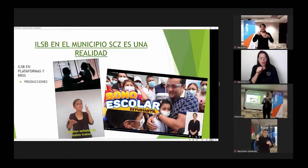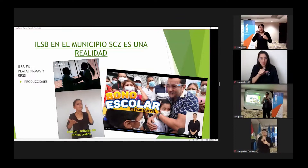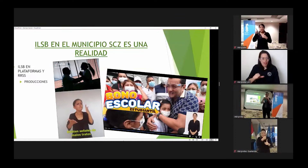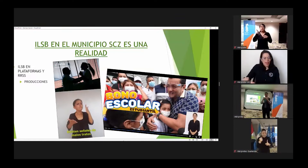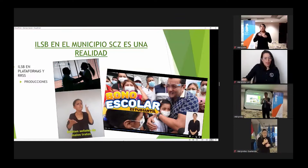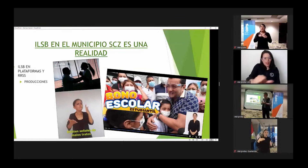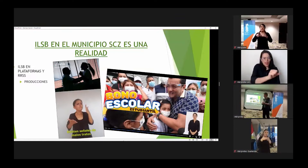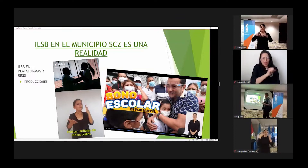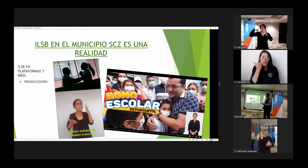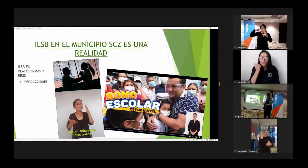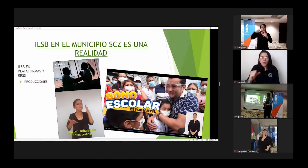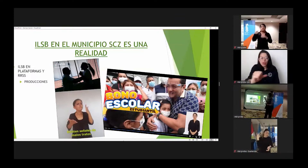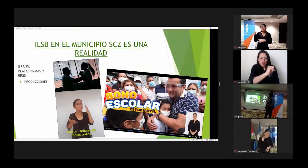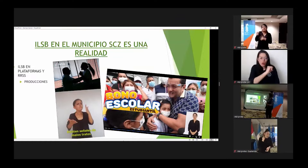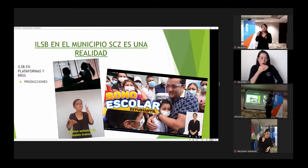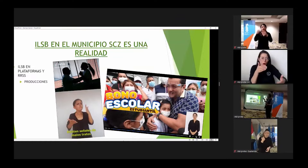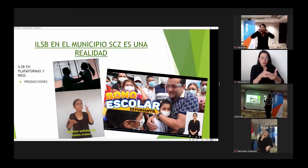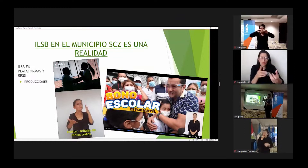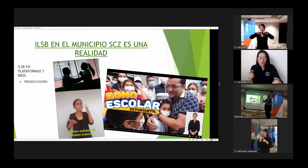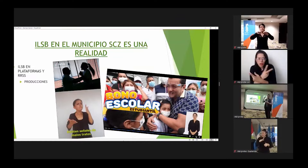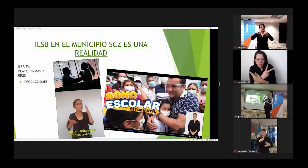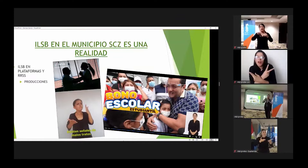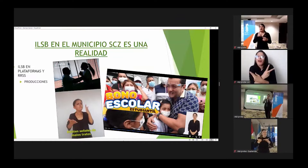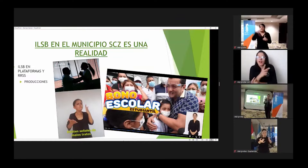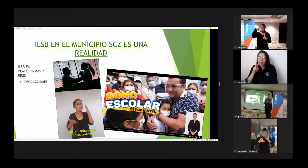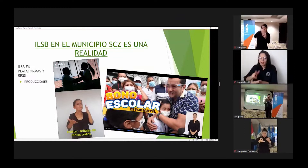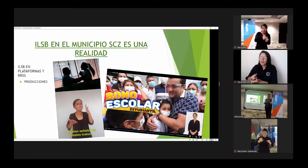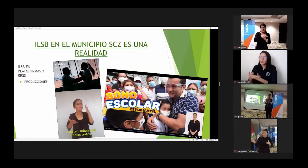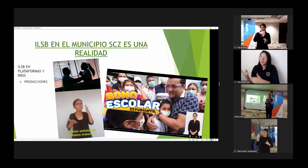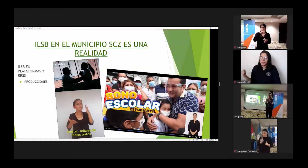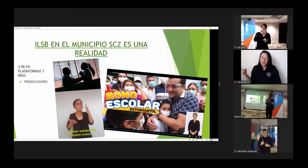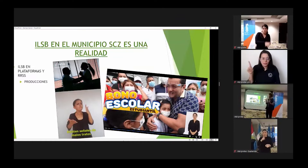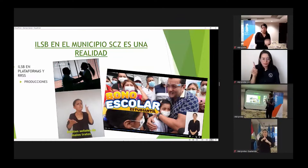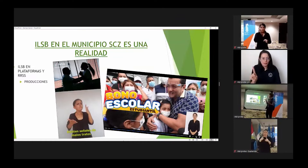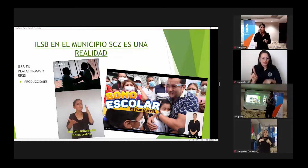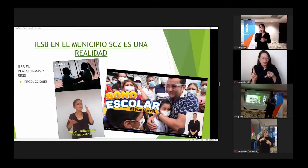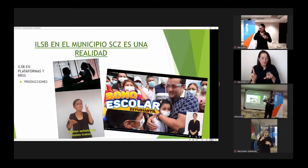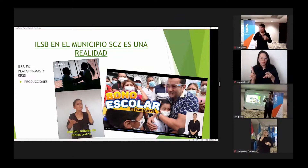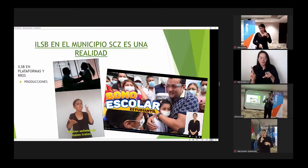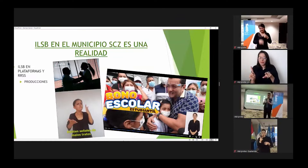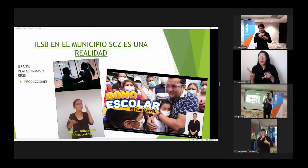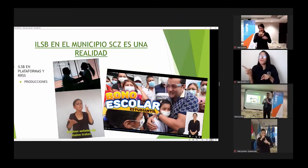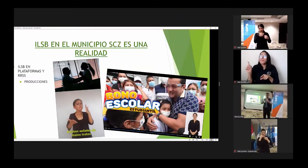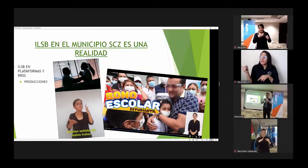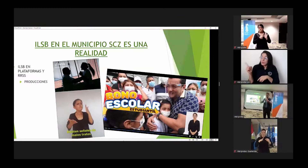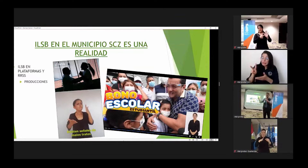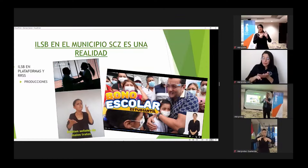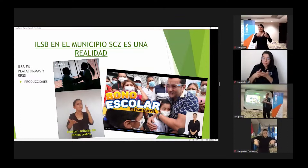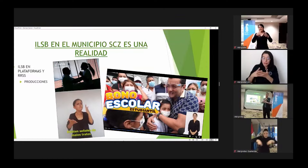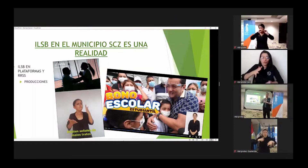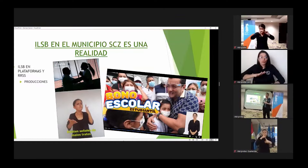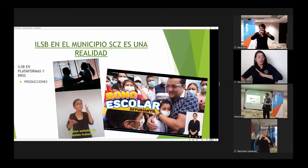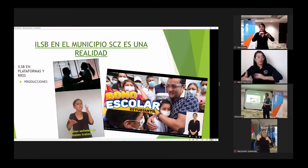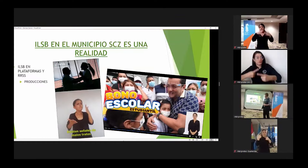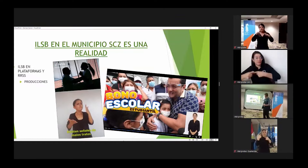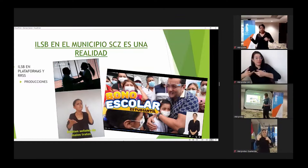mujer, tiene el servicio de interpretación, tenemos al intérprete en dúo y se tiene también los subtítulos ya con formatos